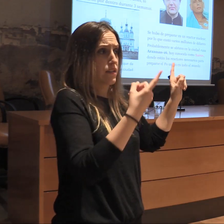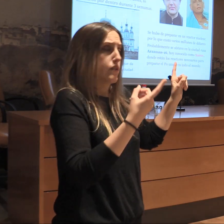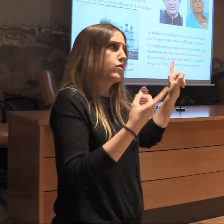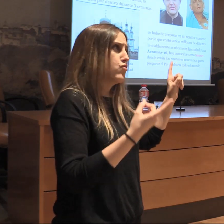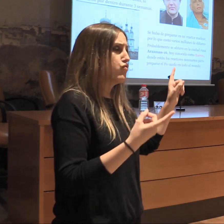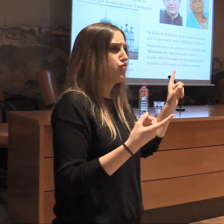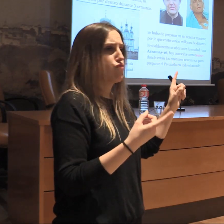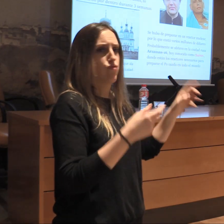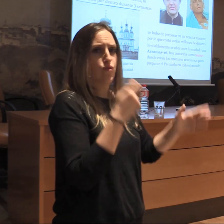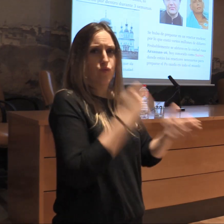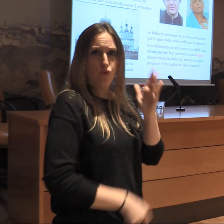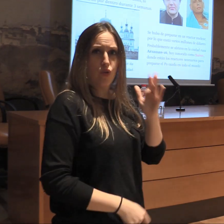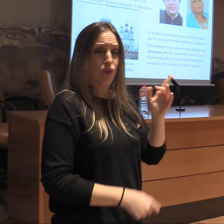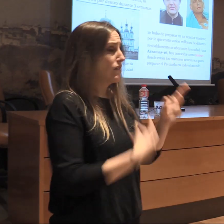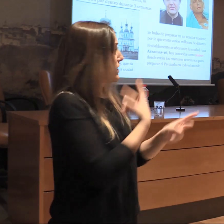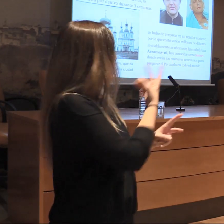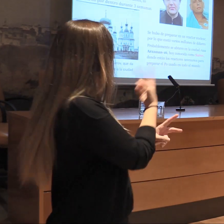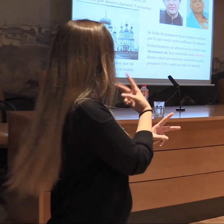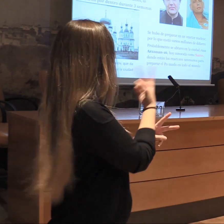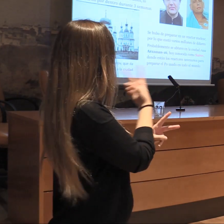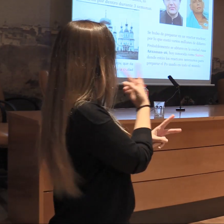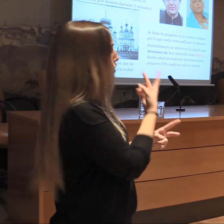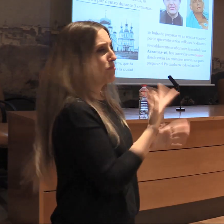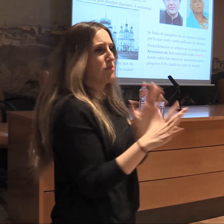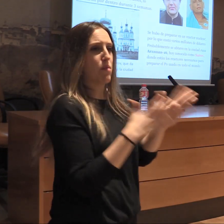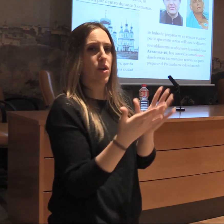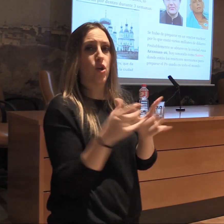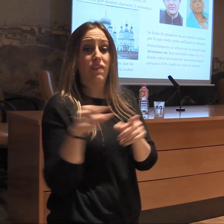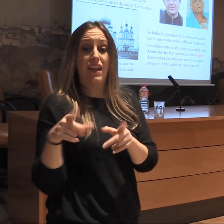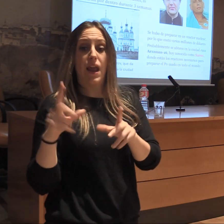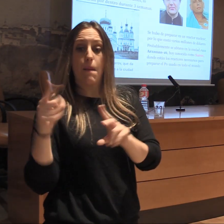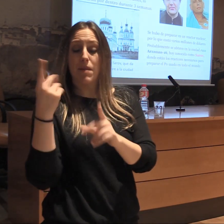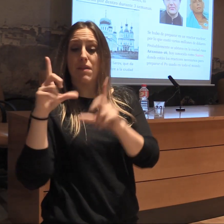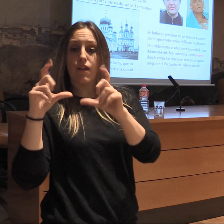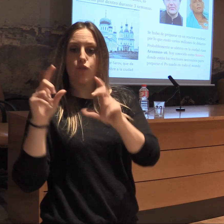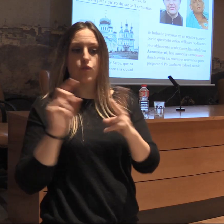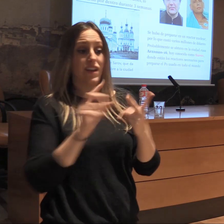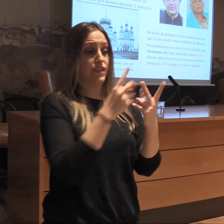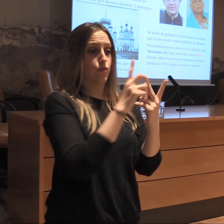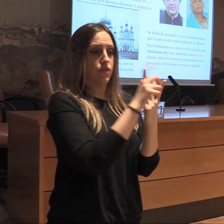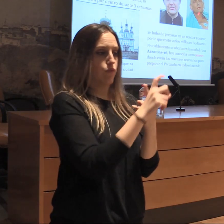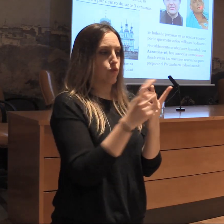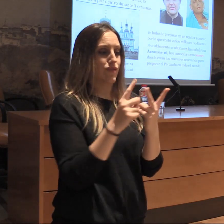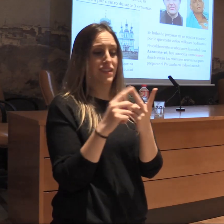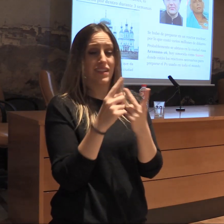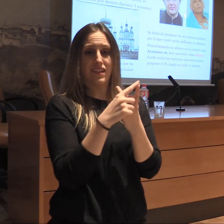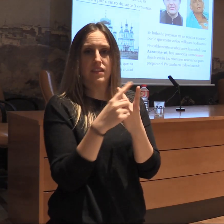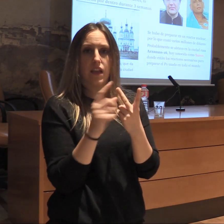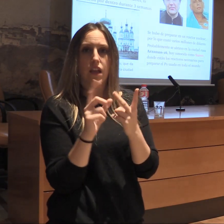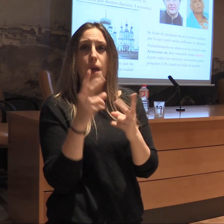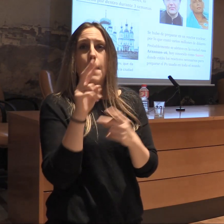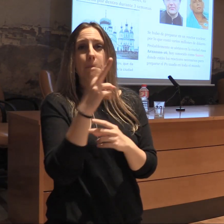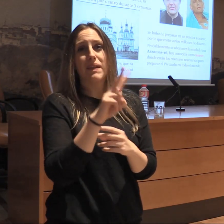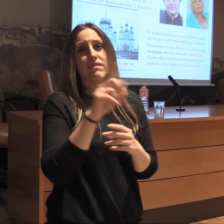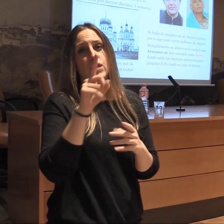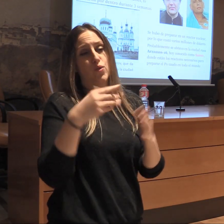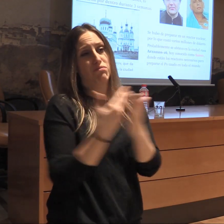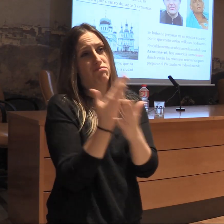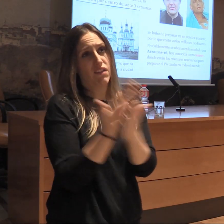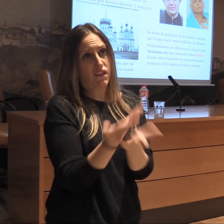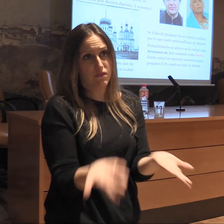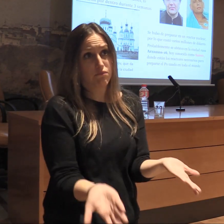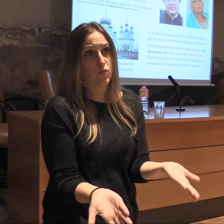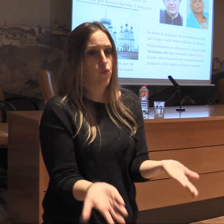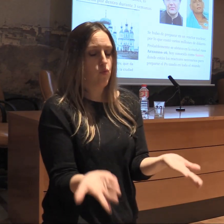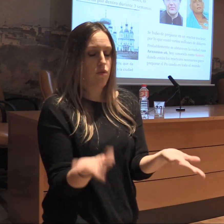fotos median 21 días, entonces vemos un hombre joven, guapo, lleno de vida, y aquí tenemos un anciano decrépito